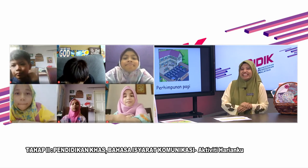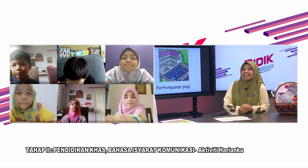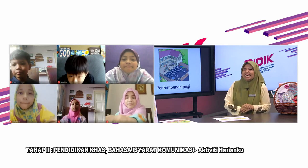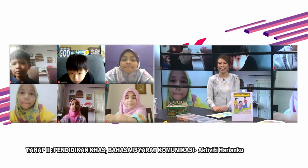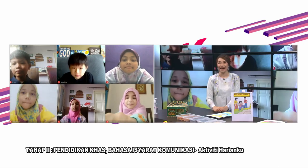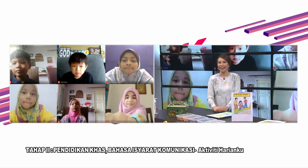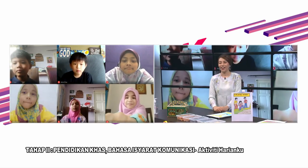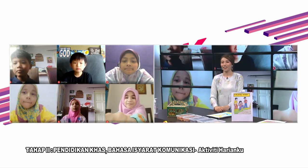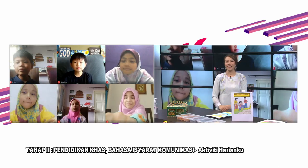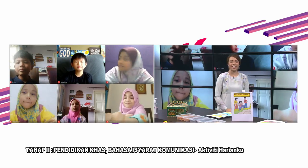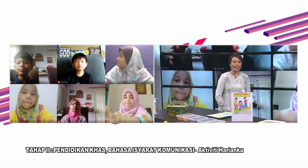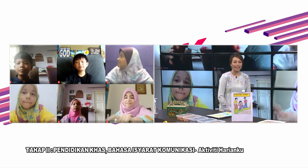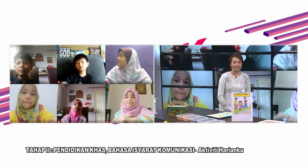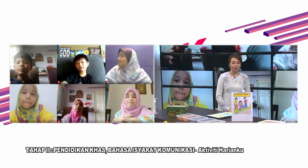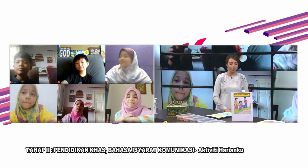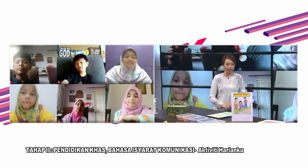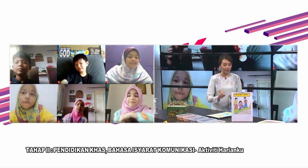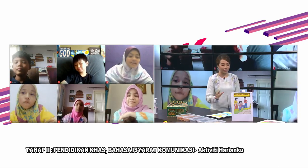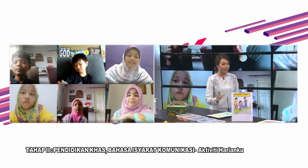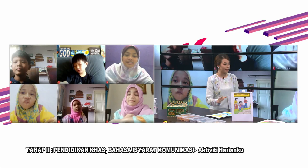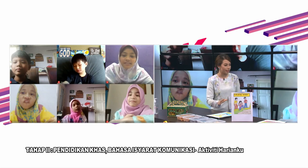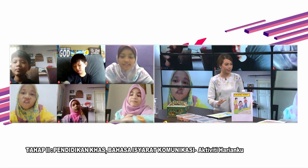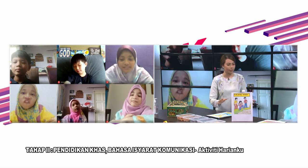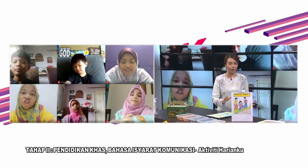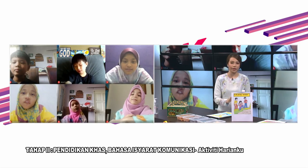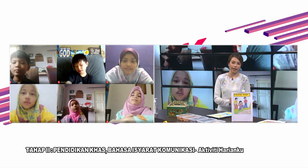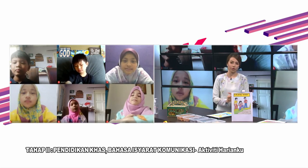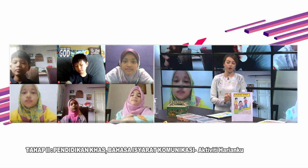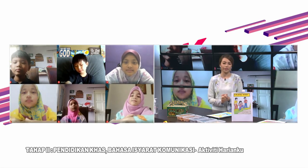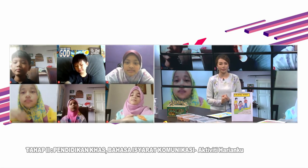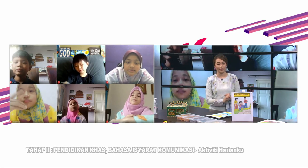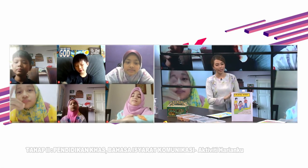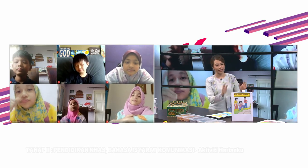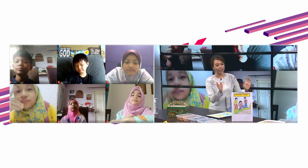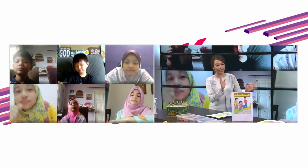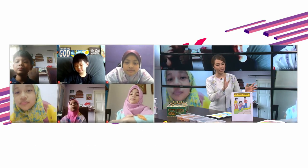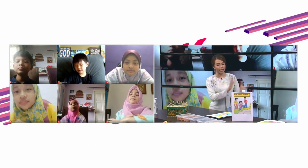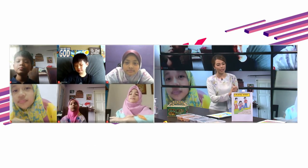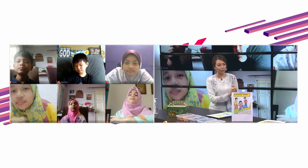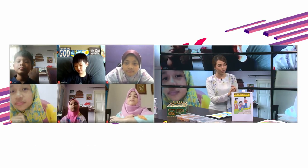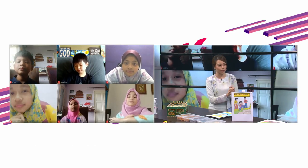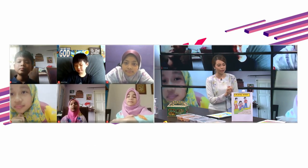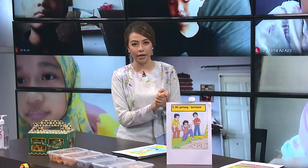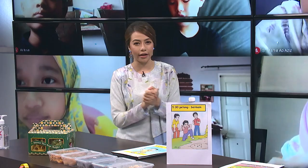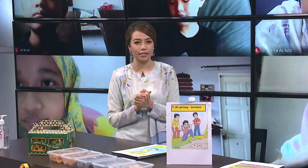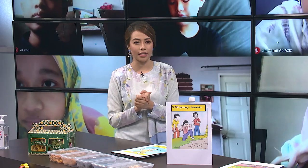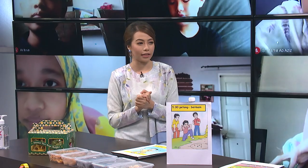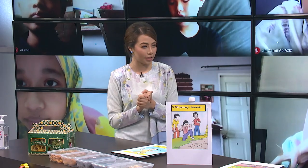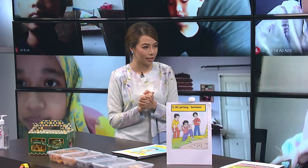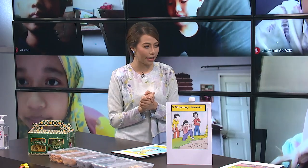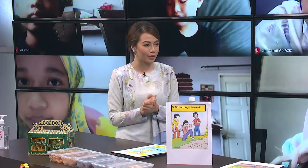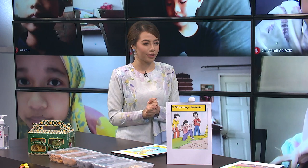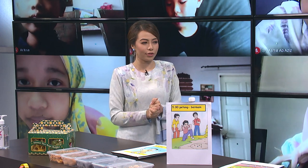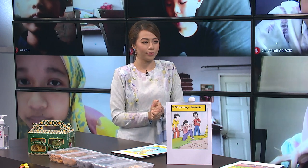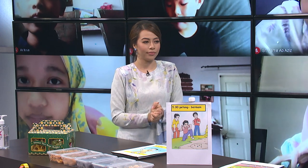pula. Okey. Okay. Itu adalah aktiviti dia. Okey, untuk aktiviti petang kita kejap lagi tak sambung. Aha. Kita nak rehat